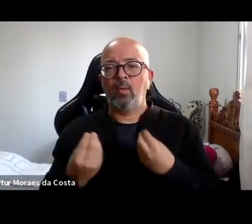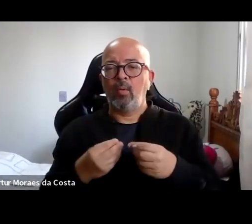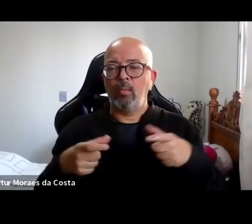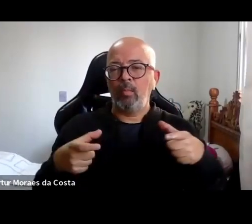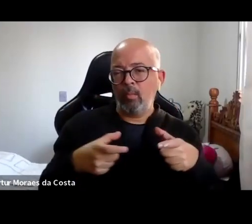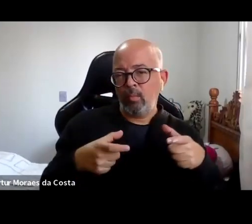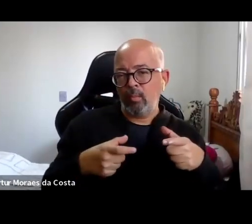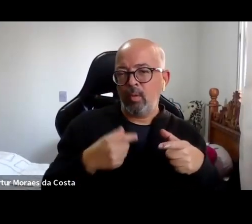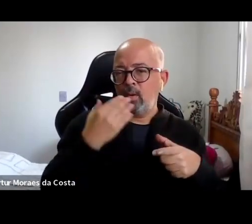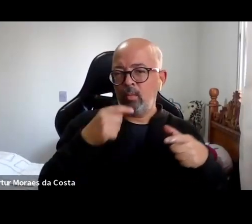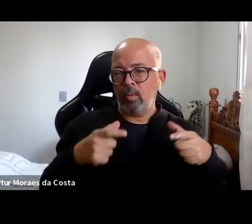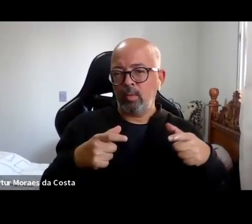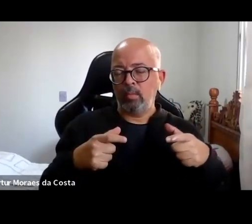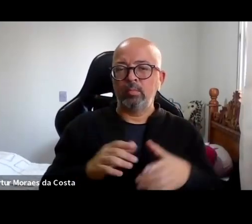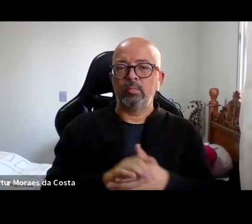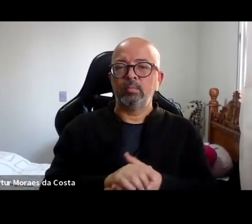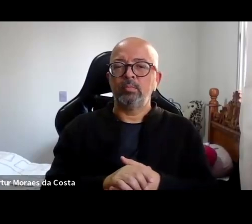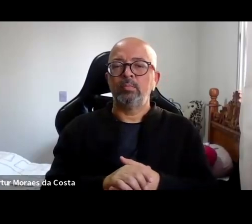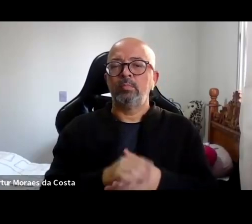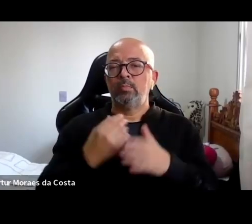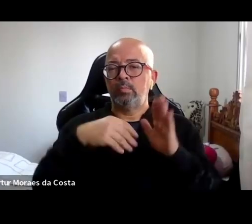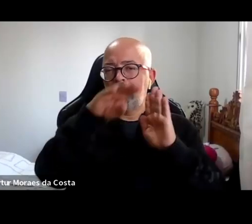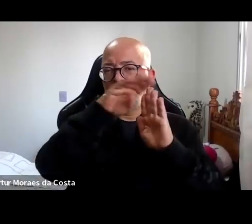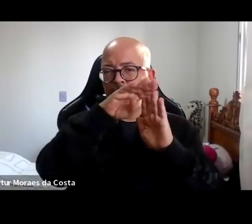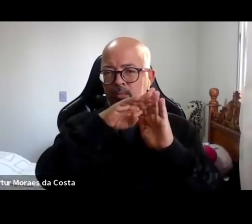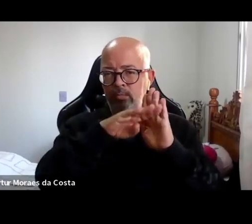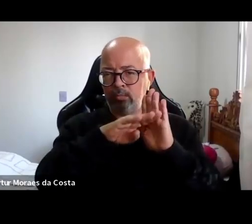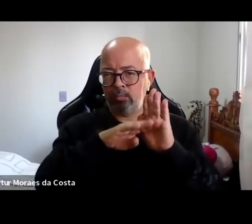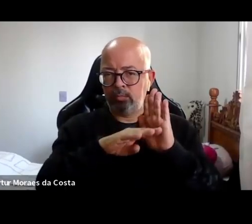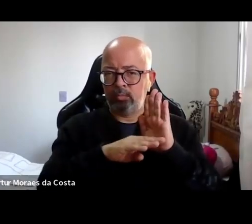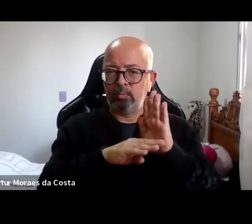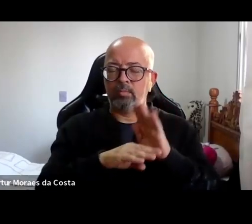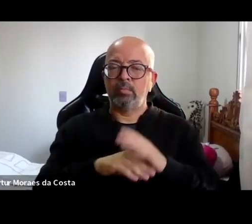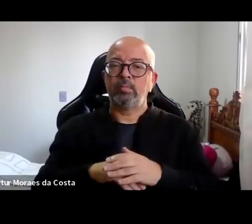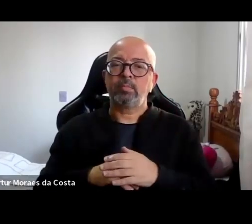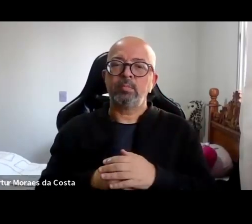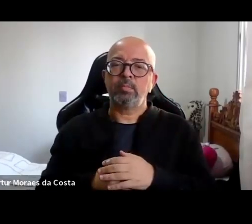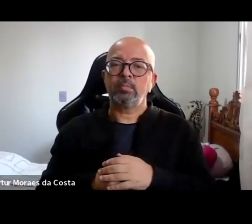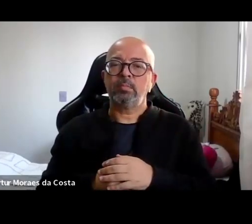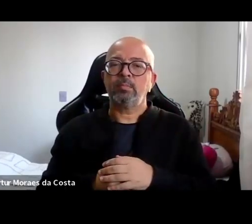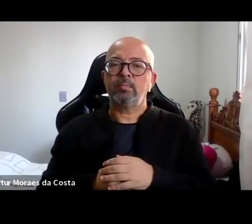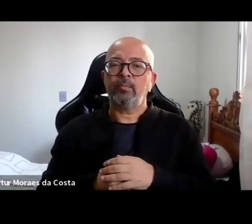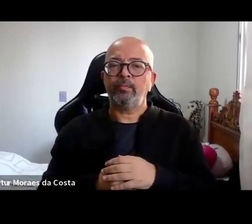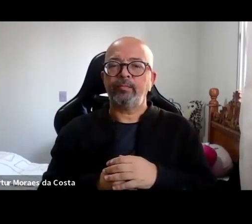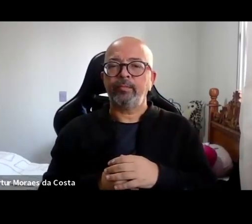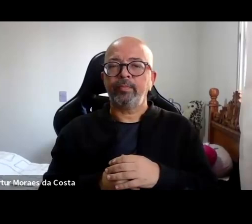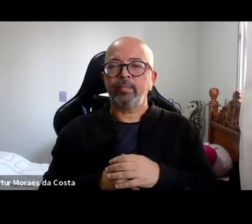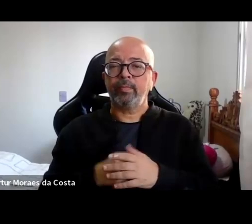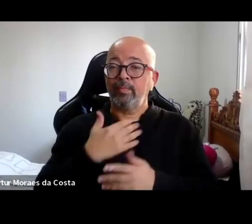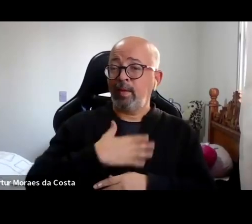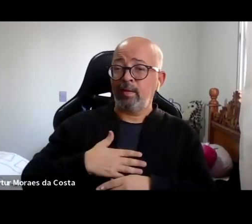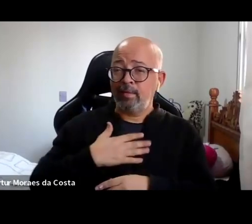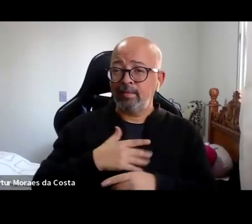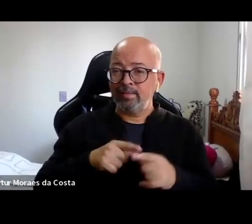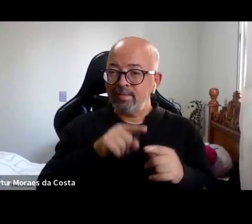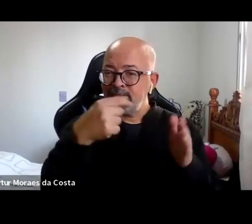y y eso me me me me alegra Porque todo lo que han preguntado de alguna manera lo tengo en cuenta pero lo tengo en un